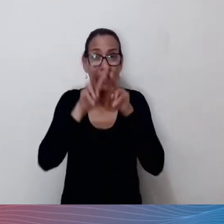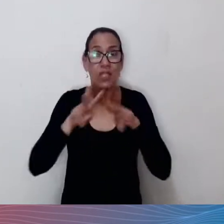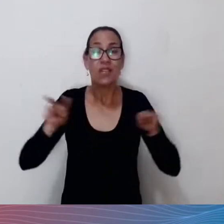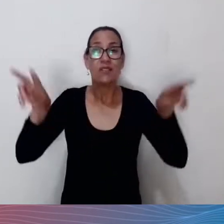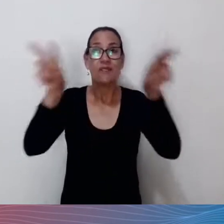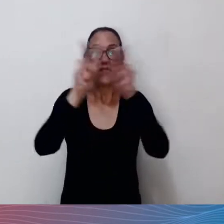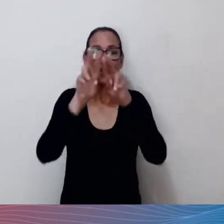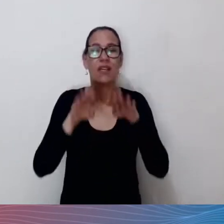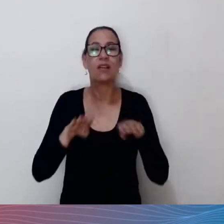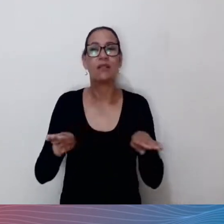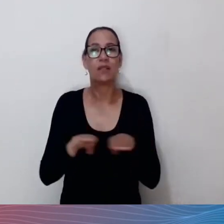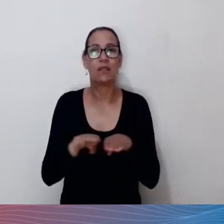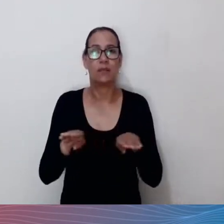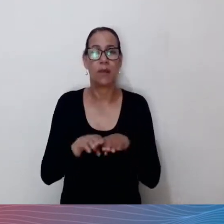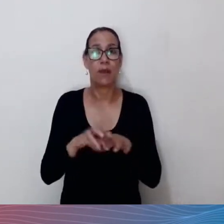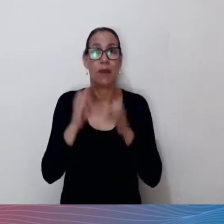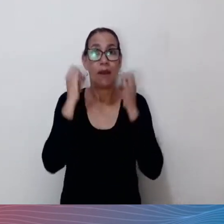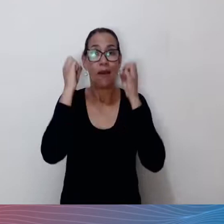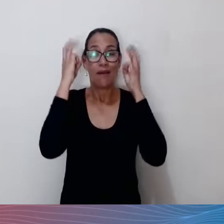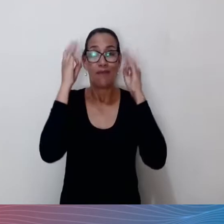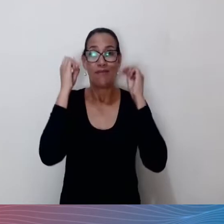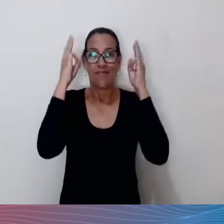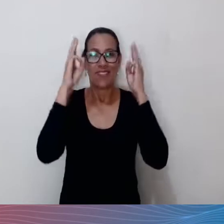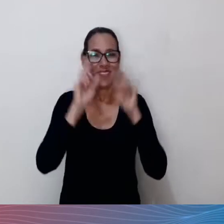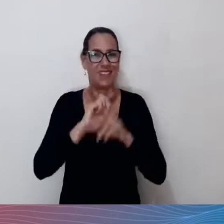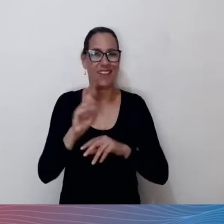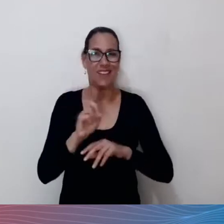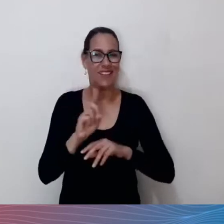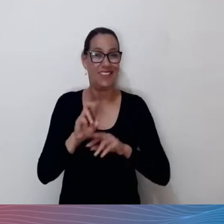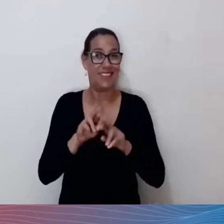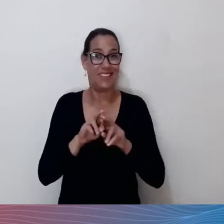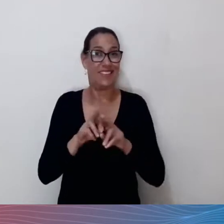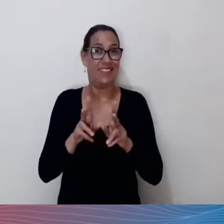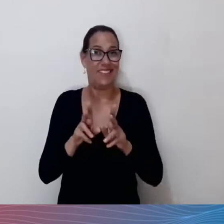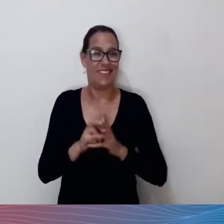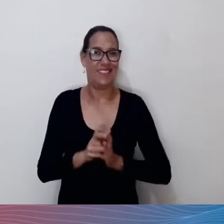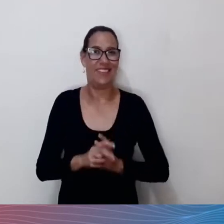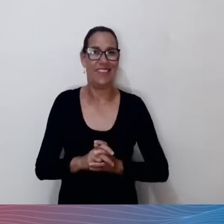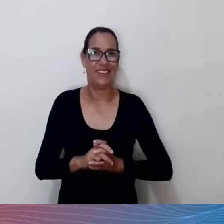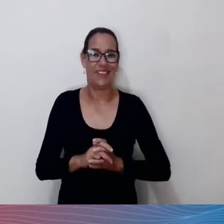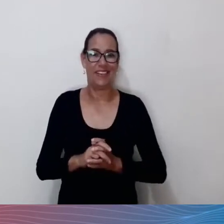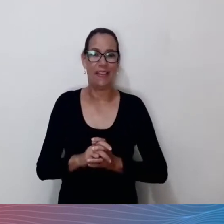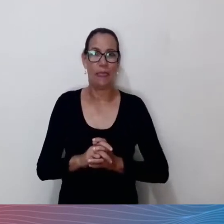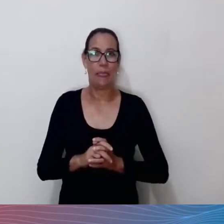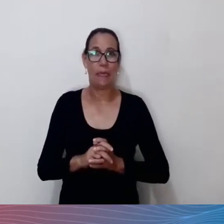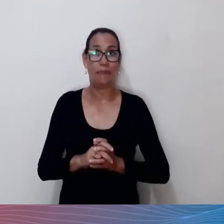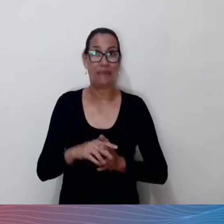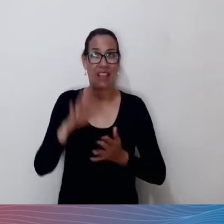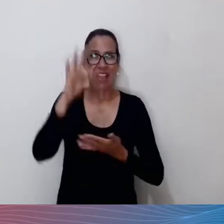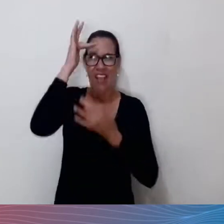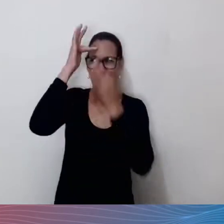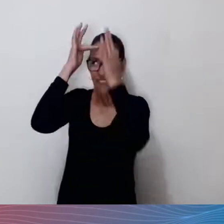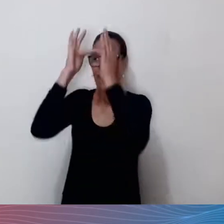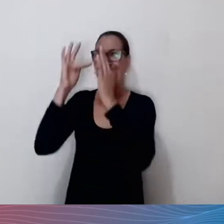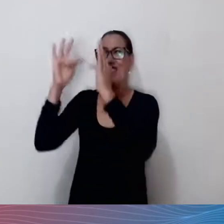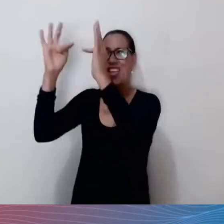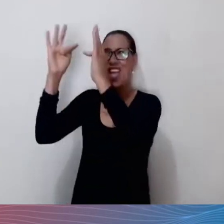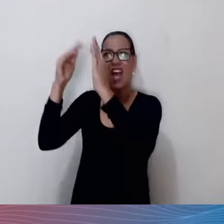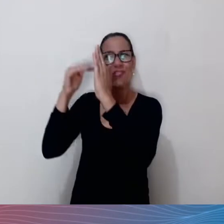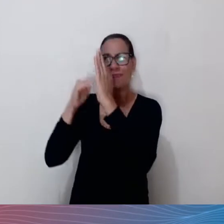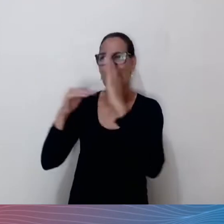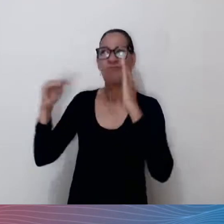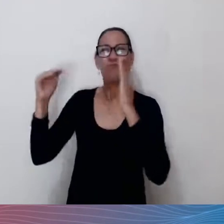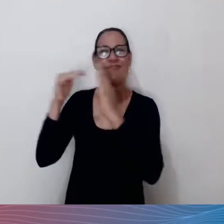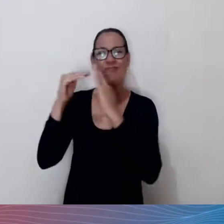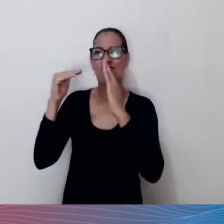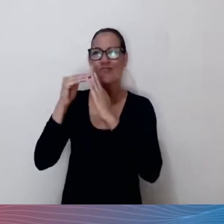meu servo Moisés, que é fiel em toda a minha casa. Boca a boca falo com